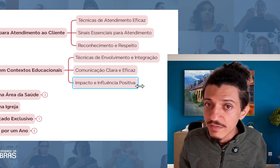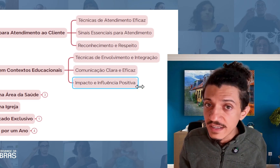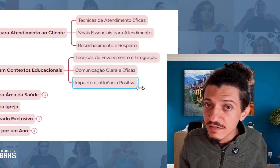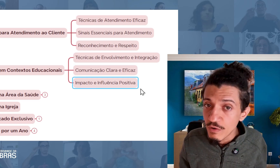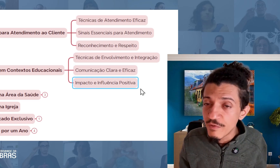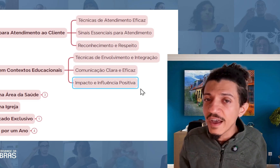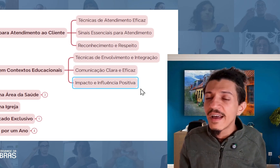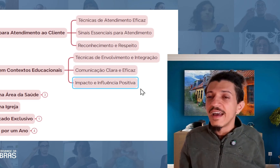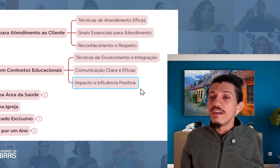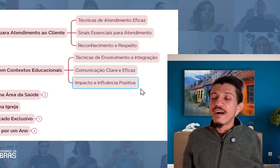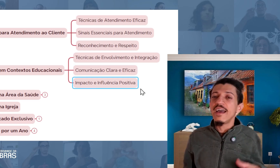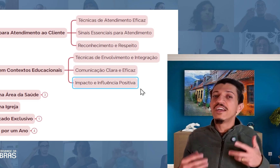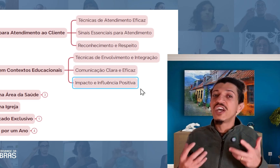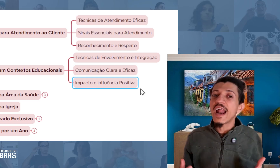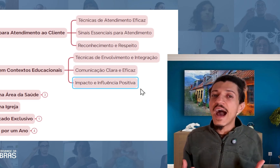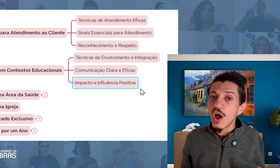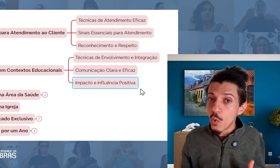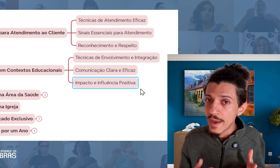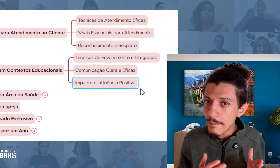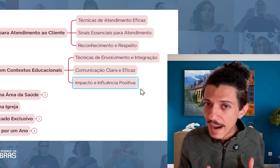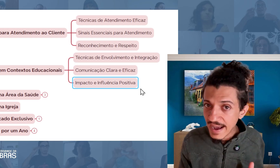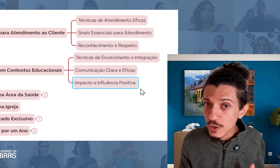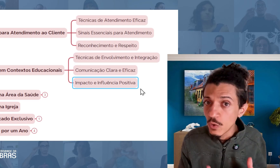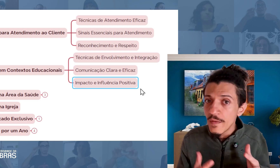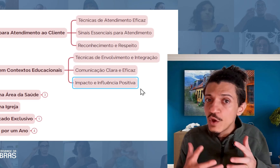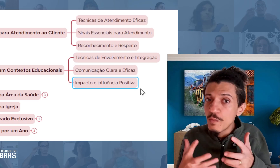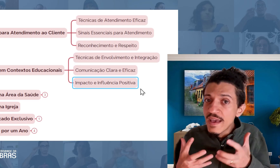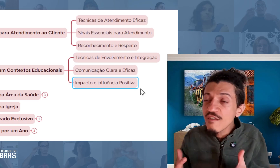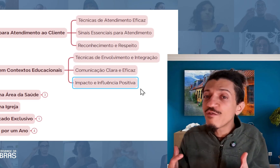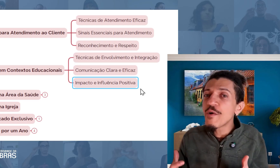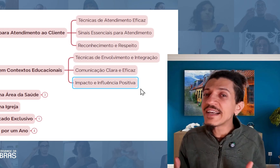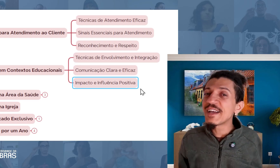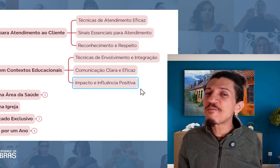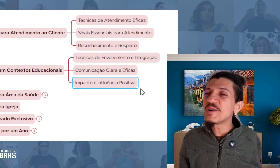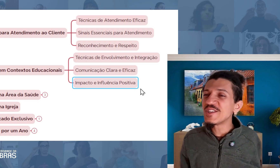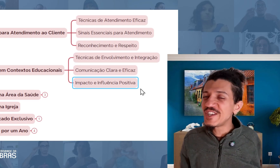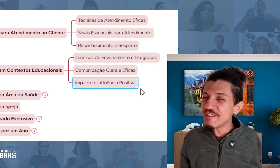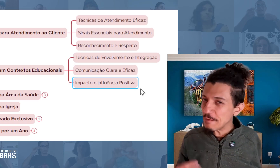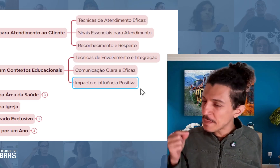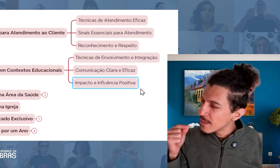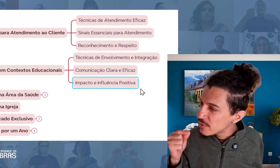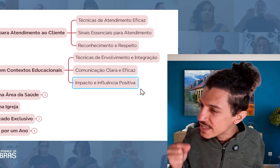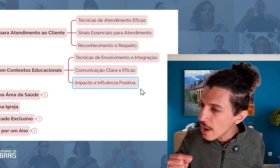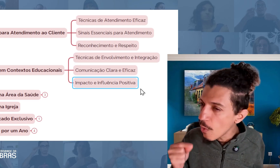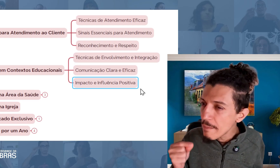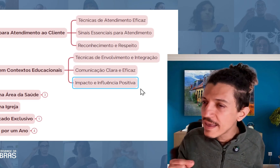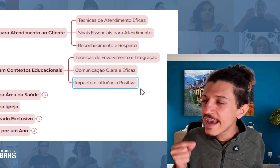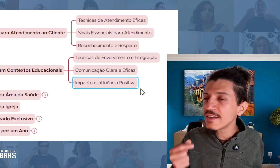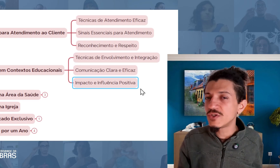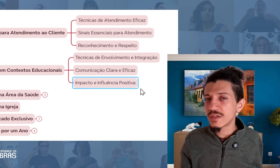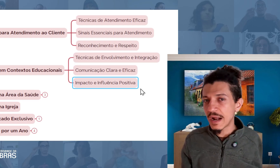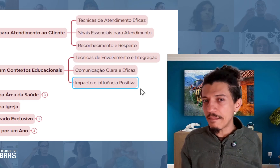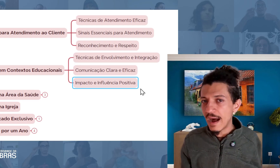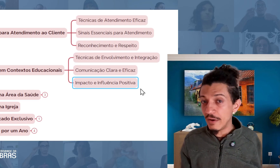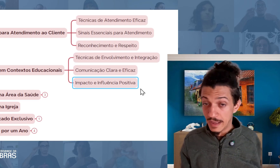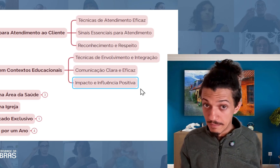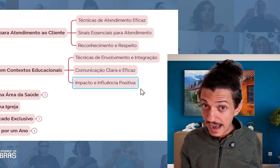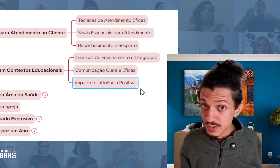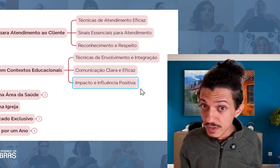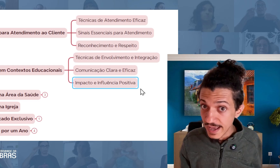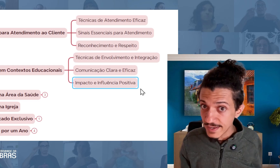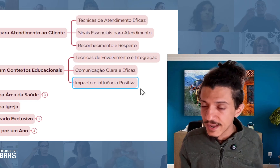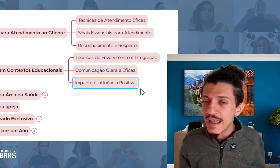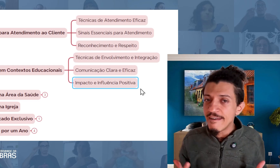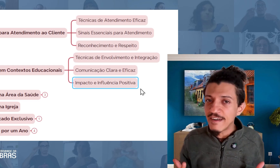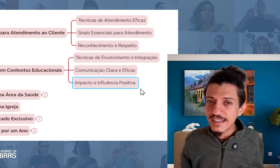você vai desenvolver e vai gerar um impacto e uma influência positiva no seu ambiente de trabalho. Mais